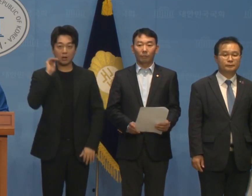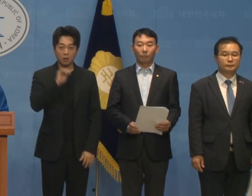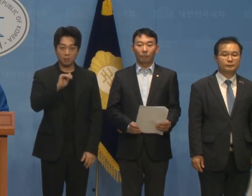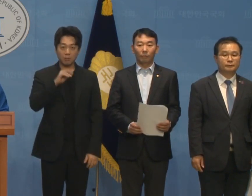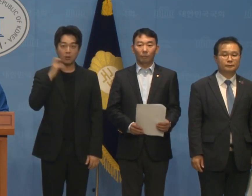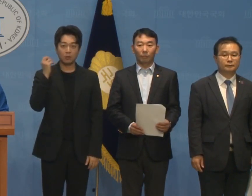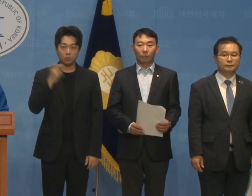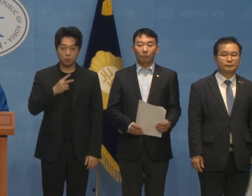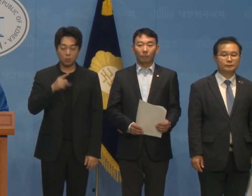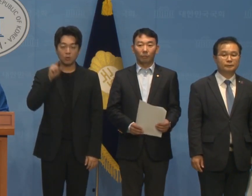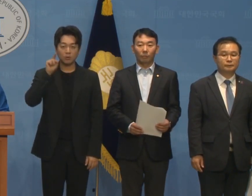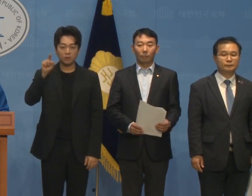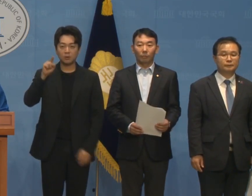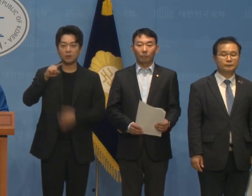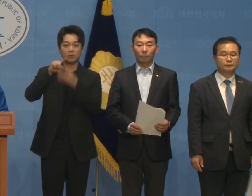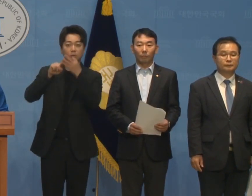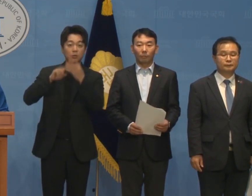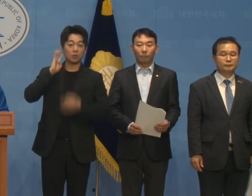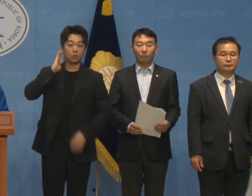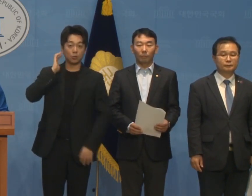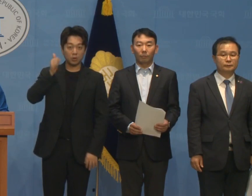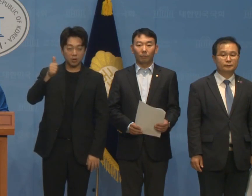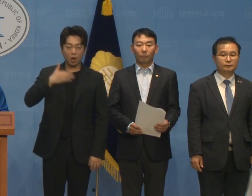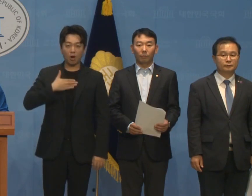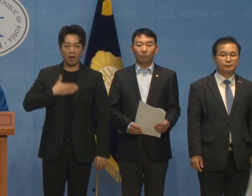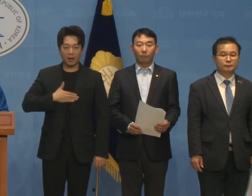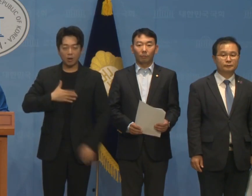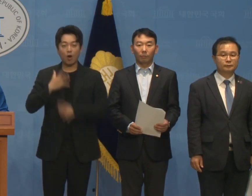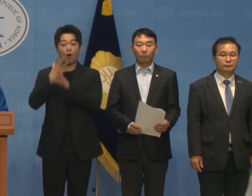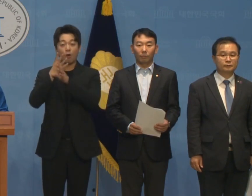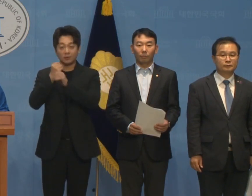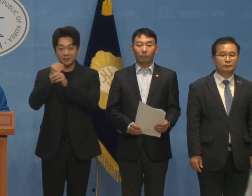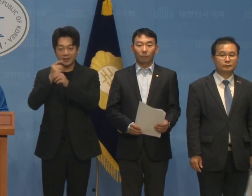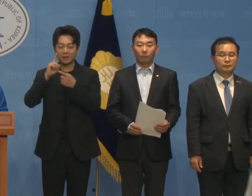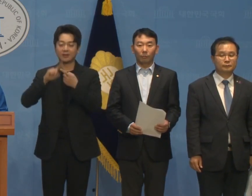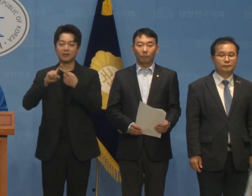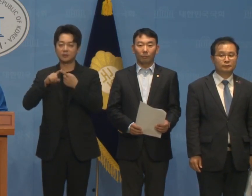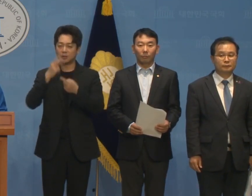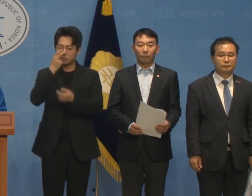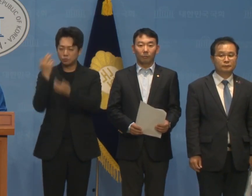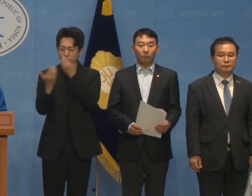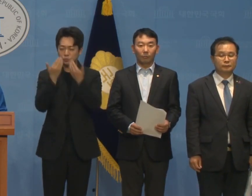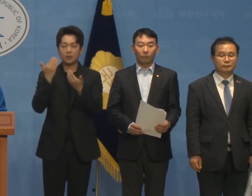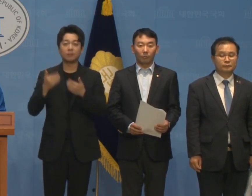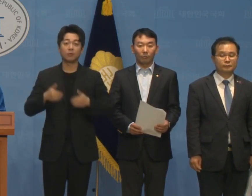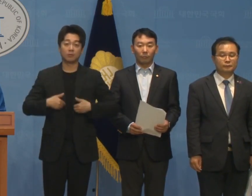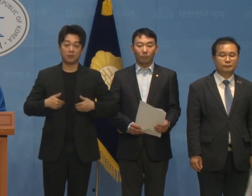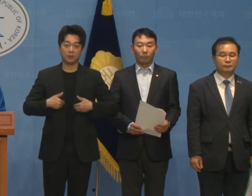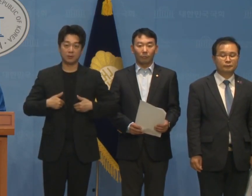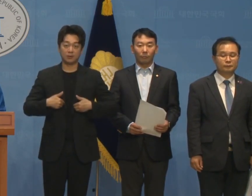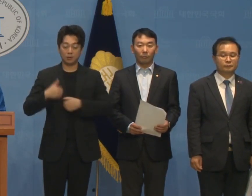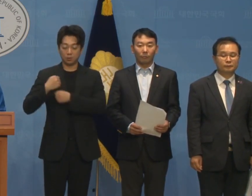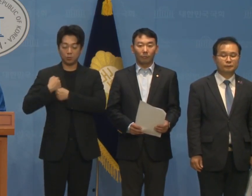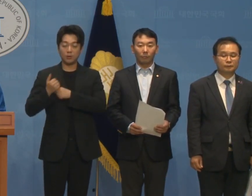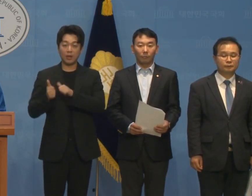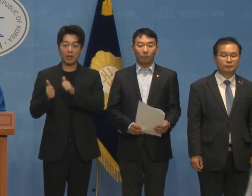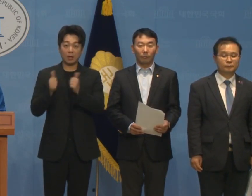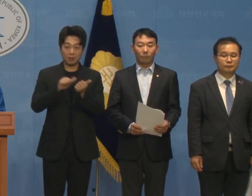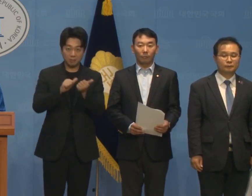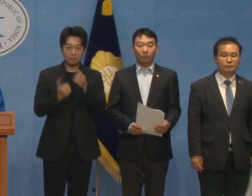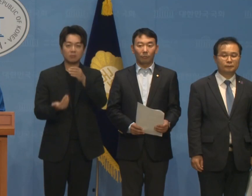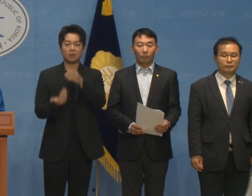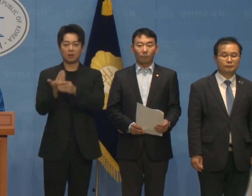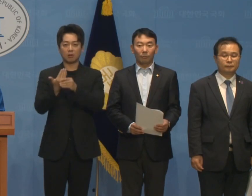인지 시기에 대해서도 철저히 밝혀져야 할 것입니다. 이제 순직 해병 사건의 수사 외압의